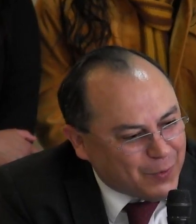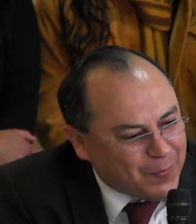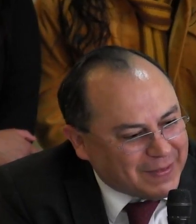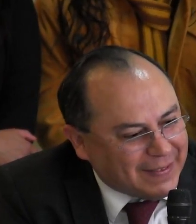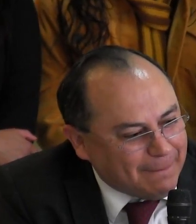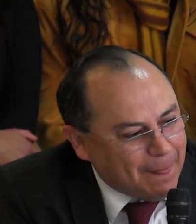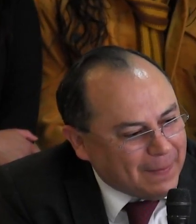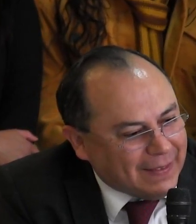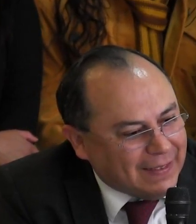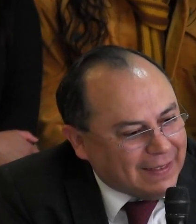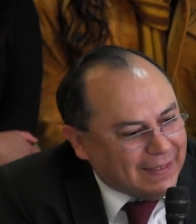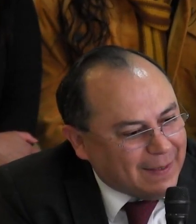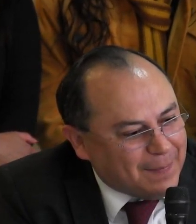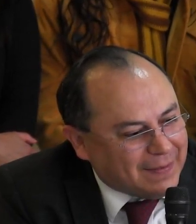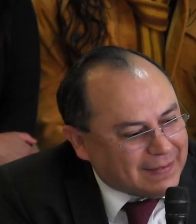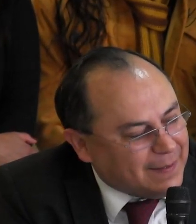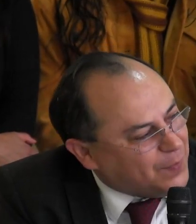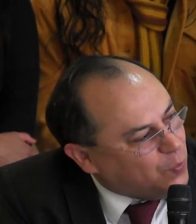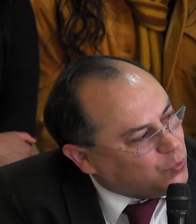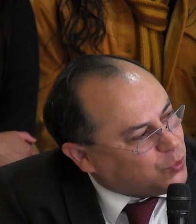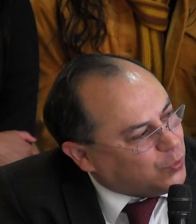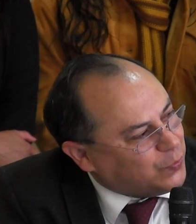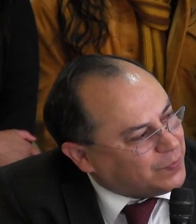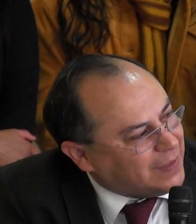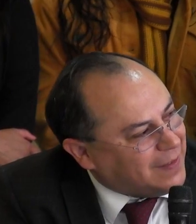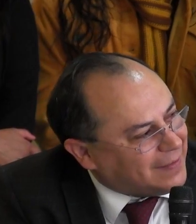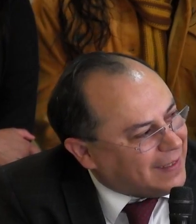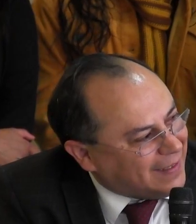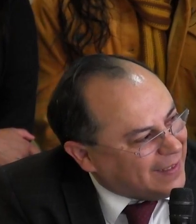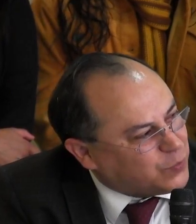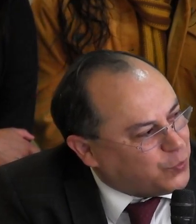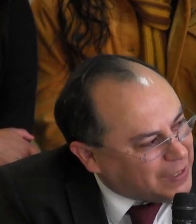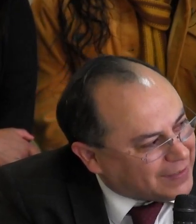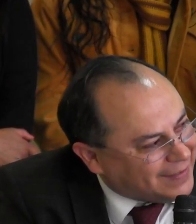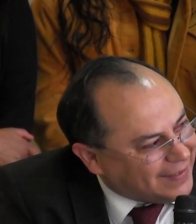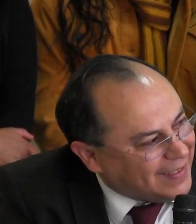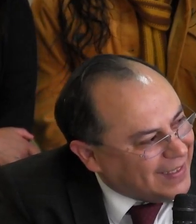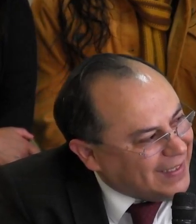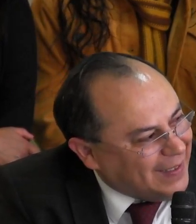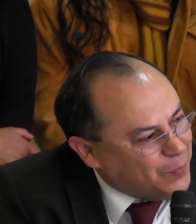verbal que yo cometí, y en verdad siempre un gusto tenerte aquí,